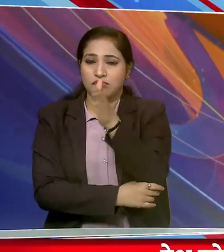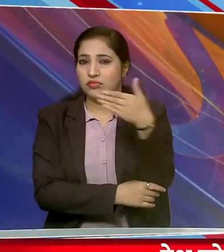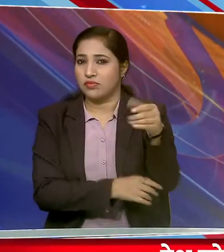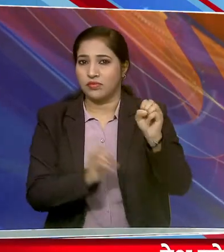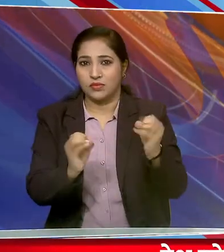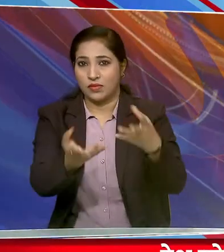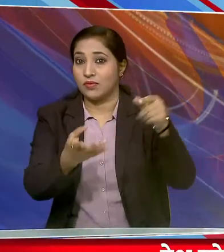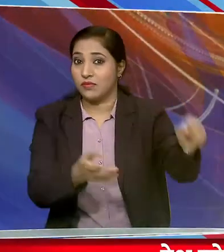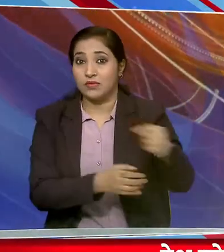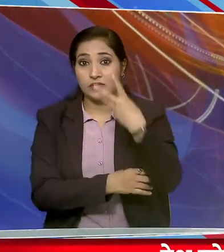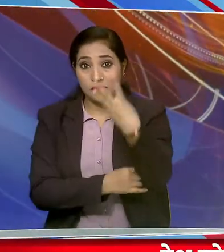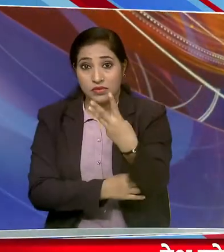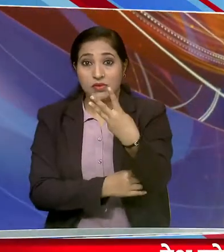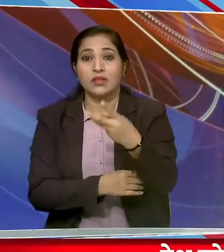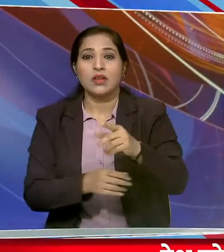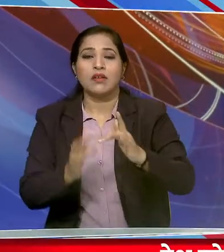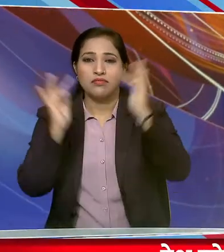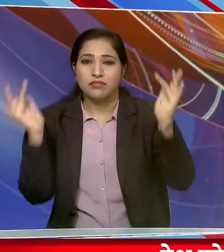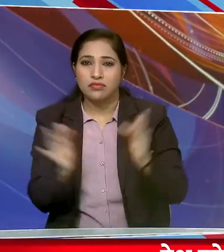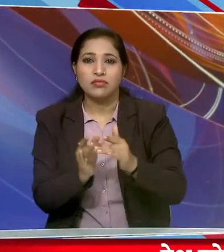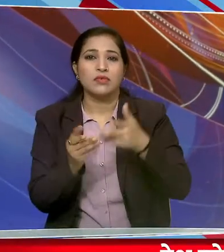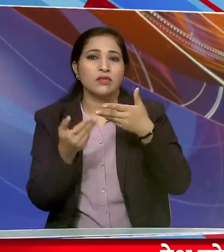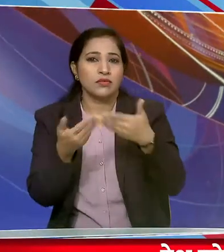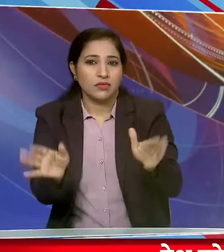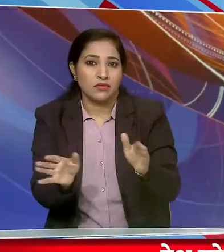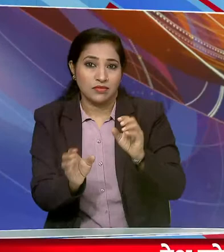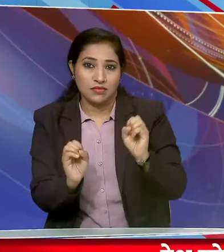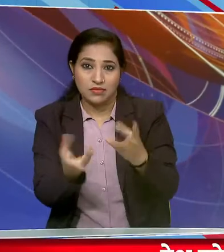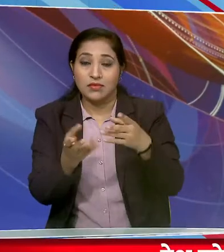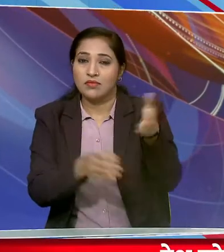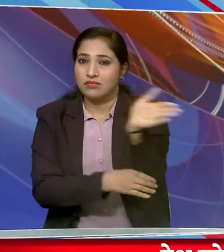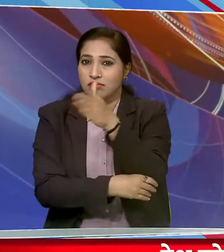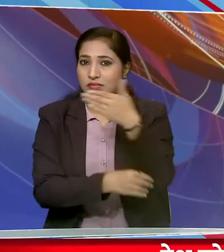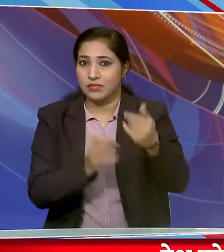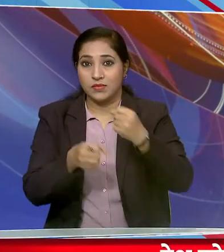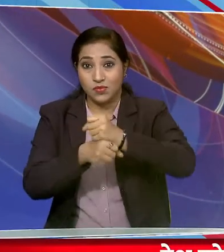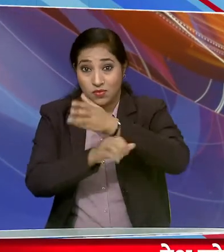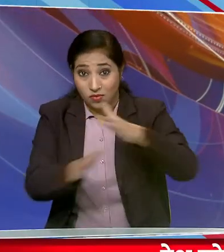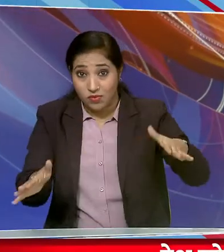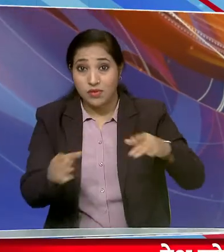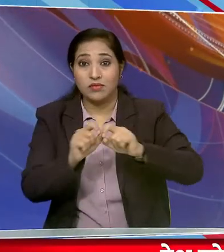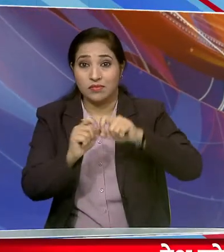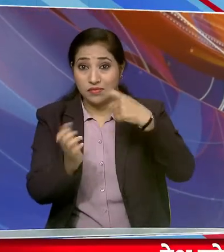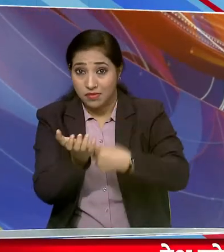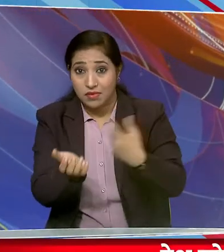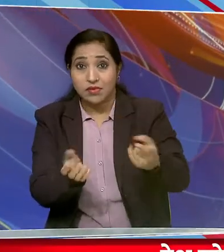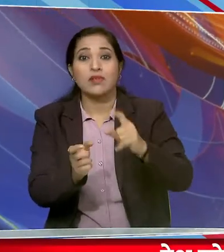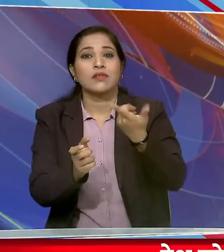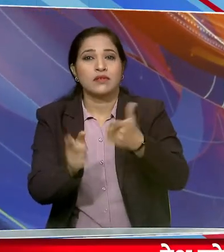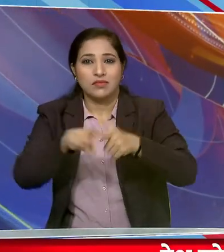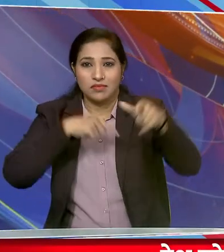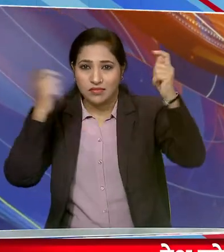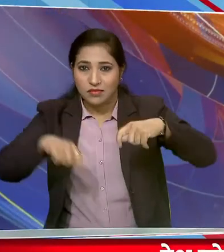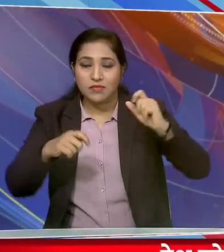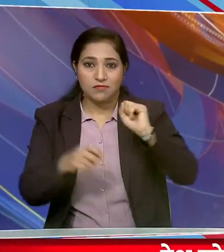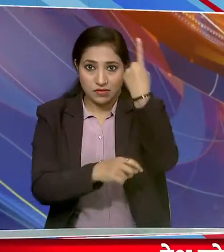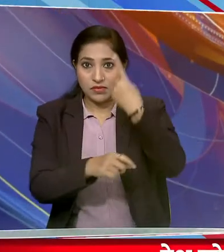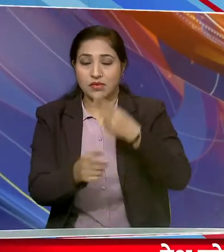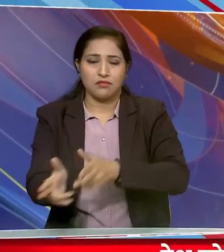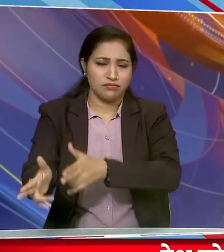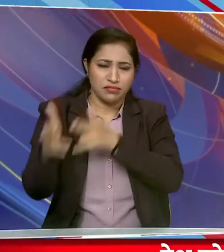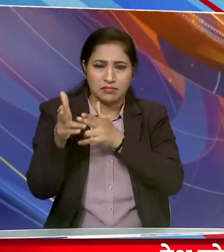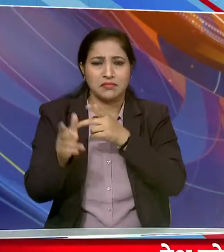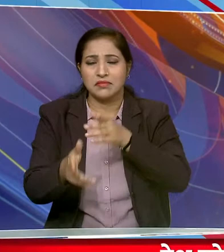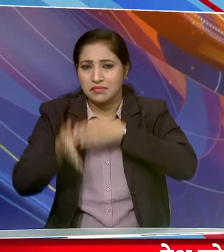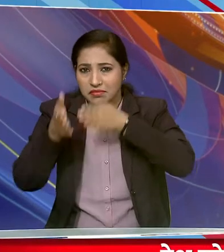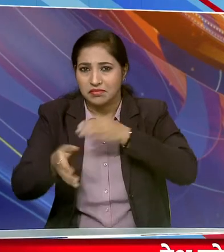3 वंदे भारत ट्रेनों को वर्चुअल तरीके से दिखाई गई हरी झंडी। गोवा, बिहार और झारखंड को पहली बार मिला वंदे भारत ट्रेन। वंदे भारत में